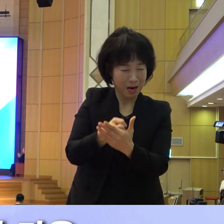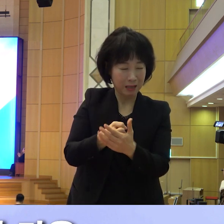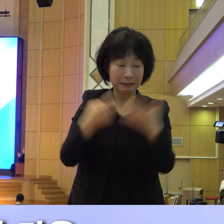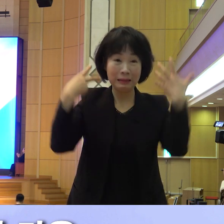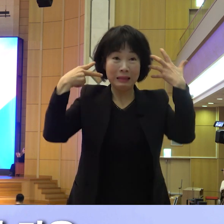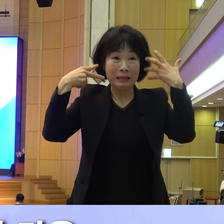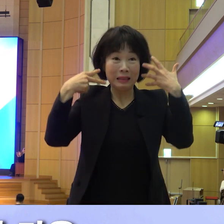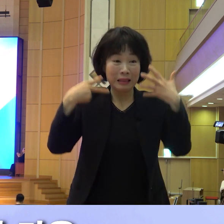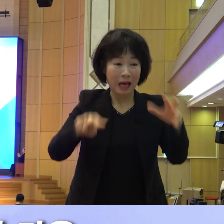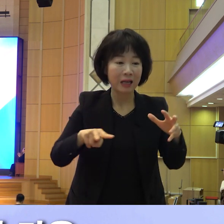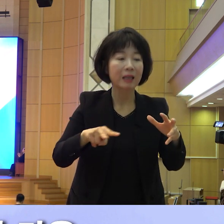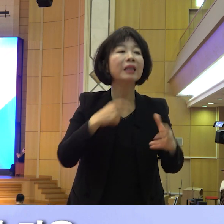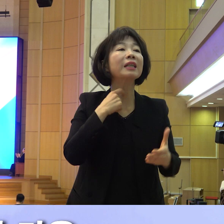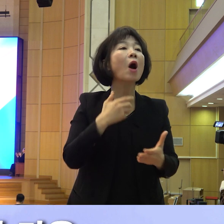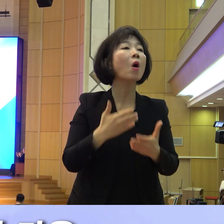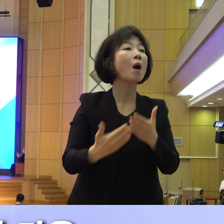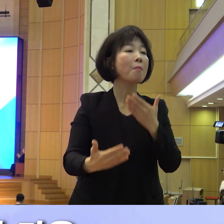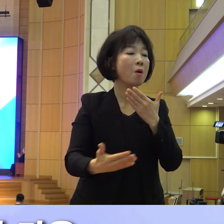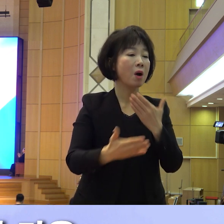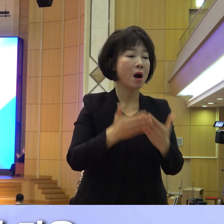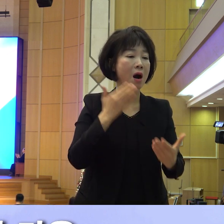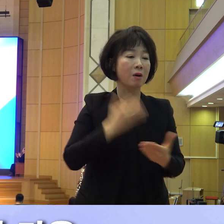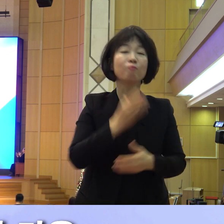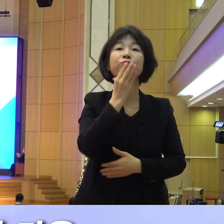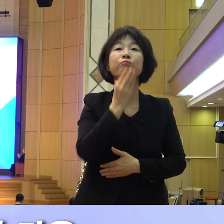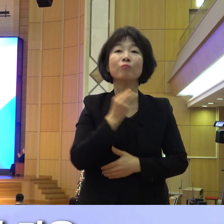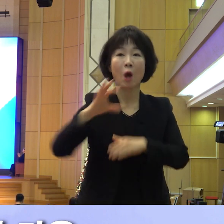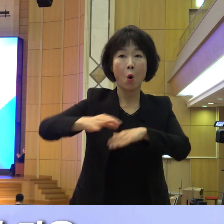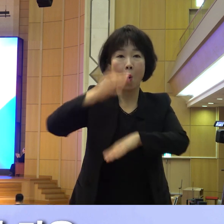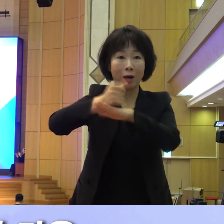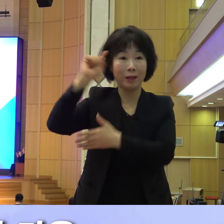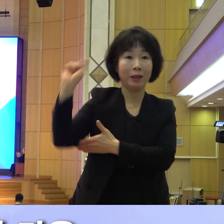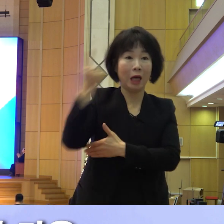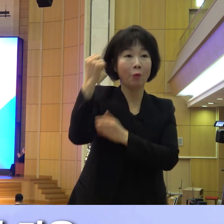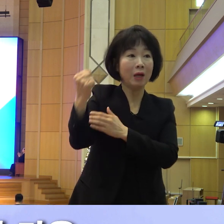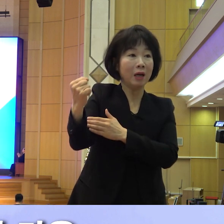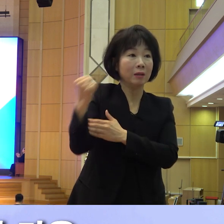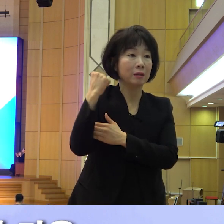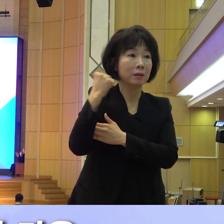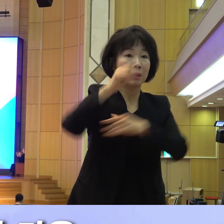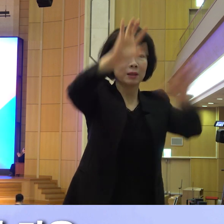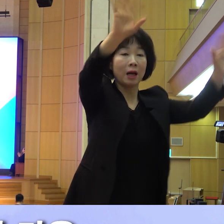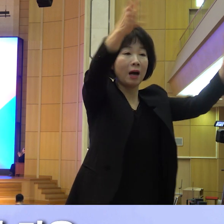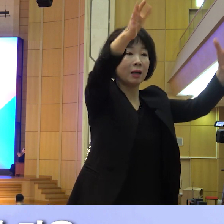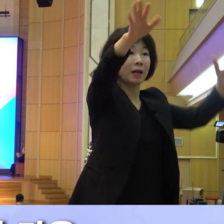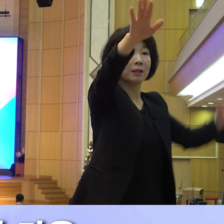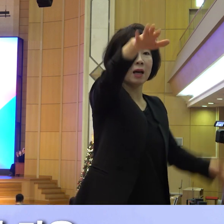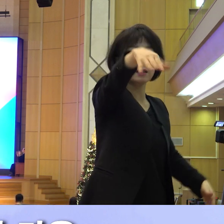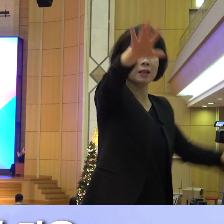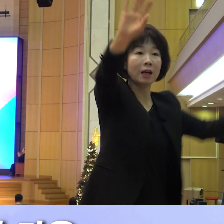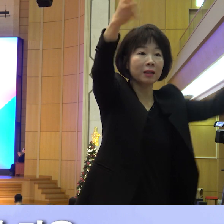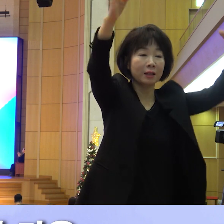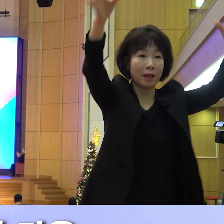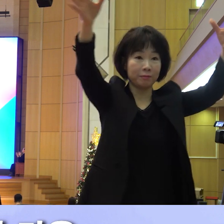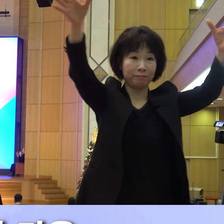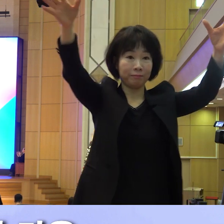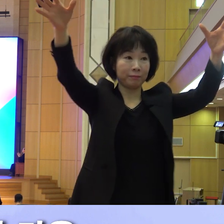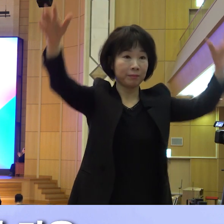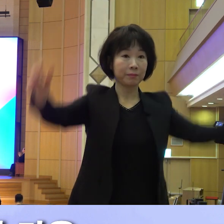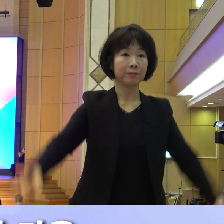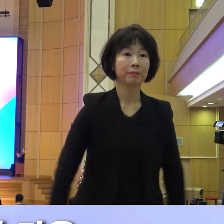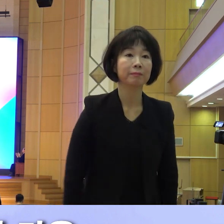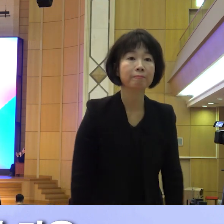용맹스럽던 다니엘의 경험과 유대 임금 다윗 왕의 역사와 주의